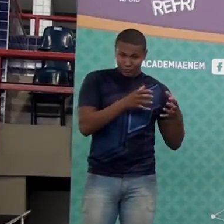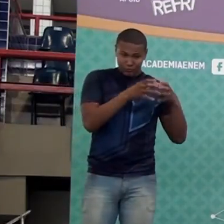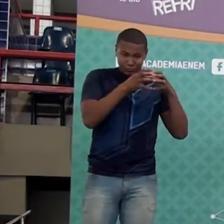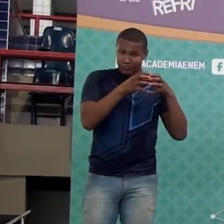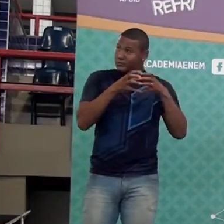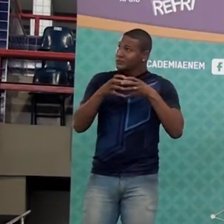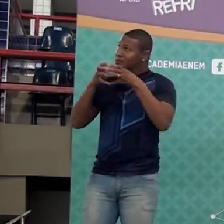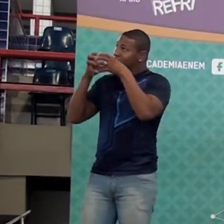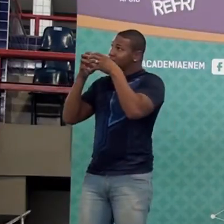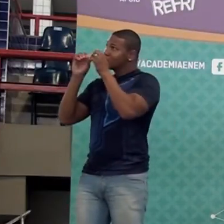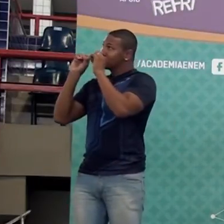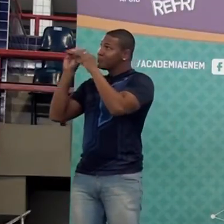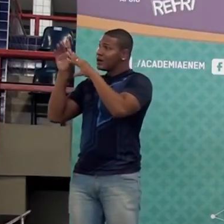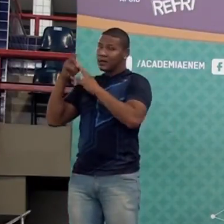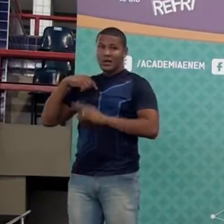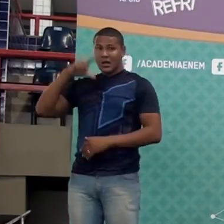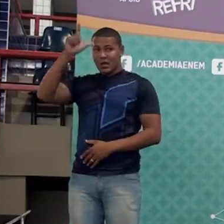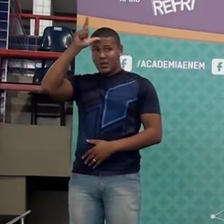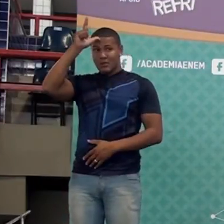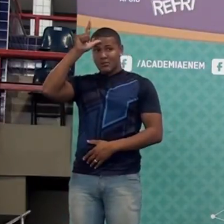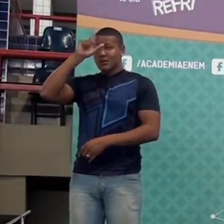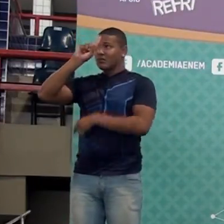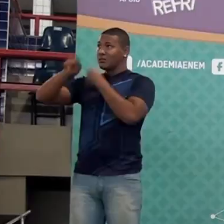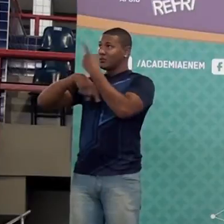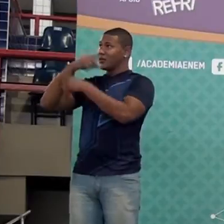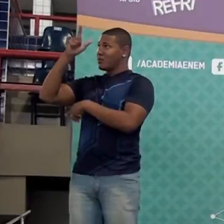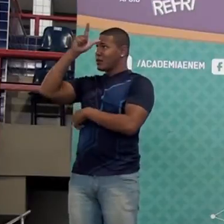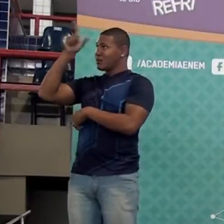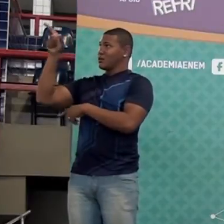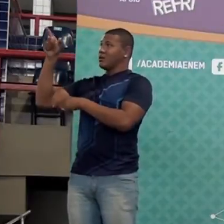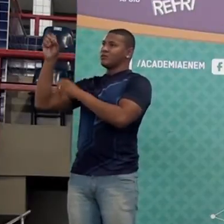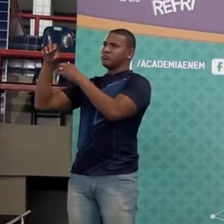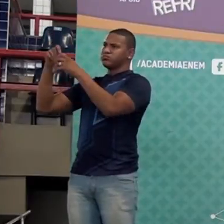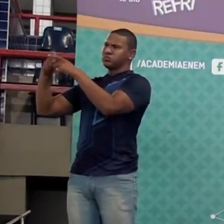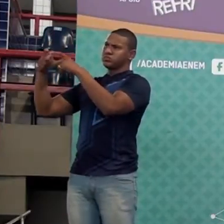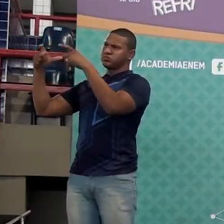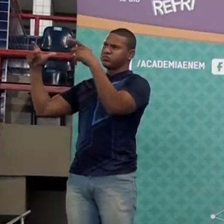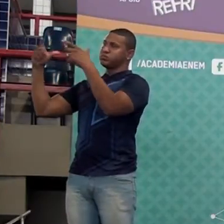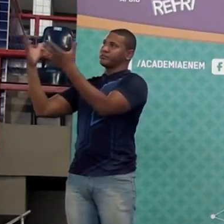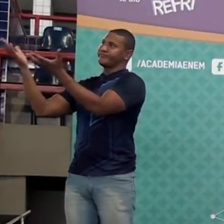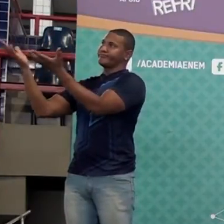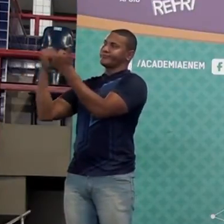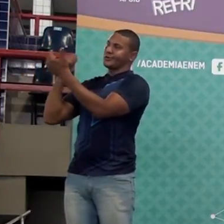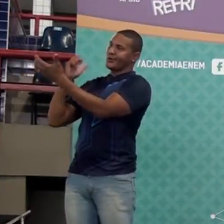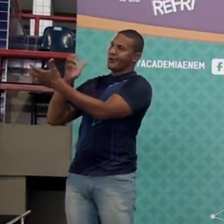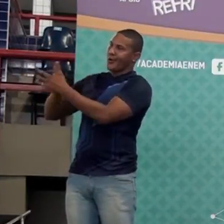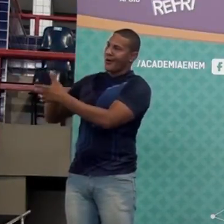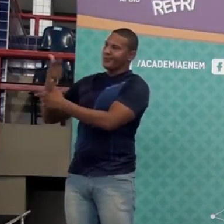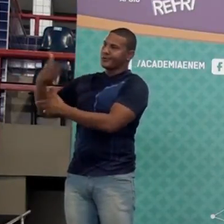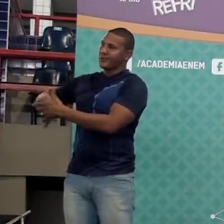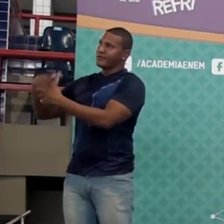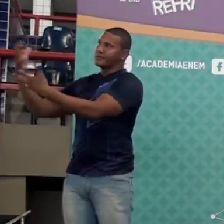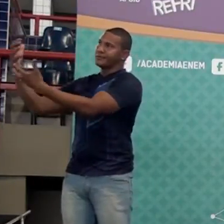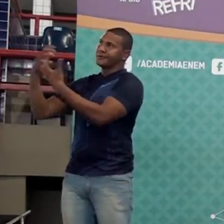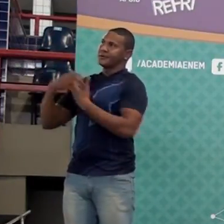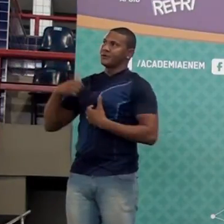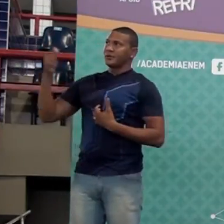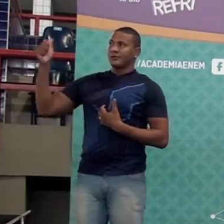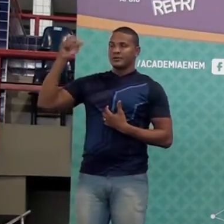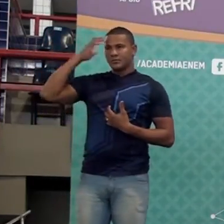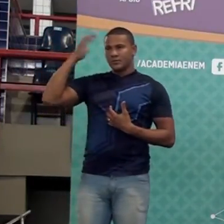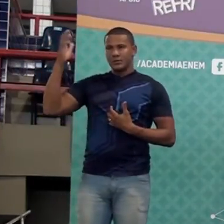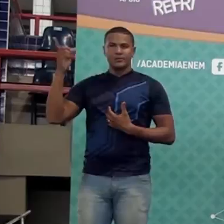volta. Hoje, não. A gente já enriquece urânio na cidade de Resende, no Rio de Janeiro, e esse urânio enriquecido